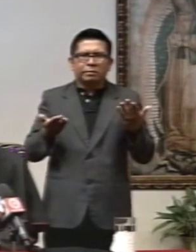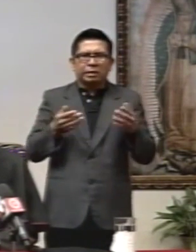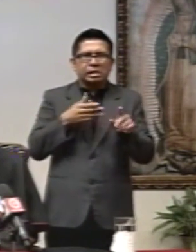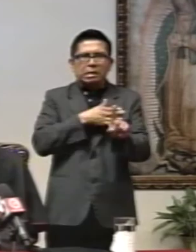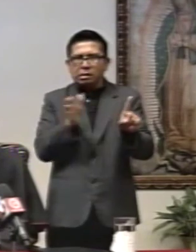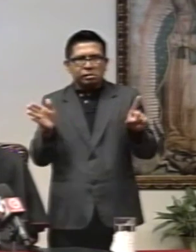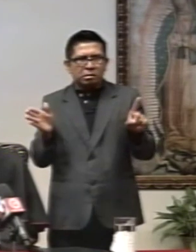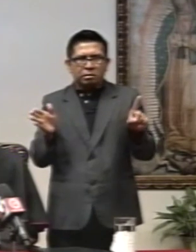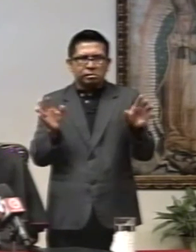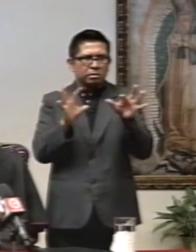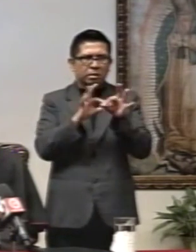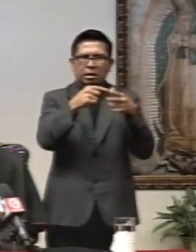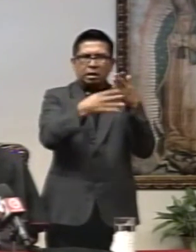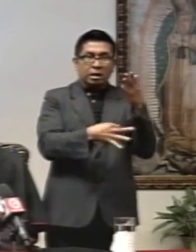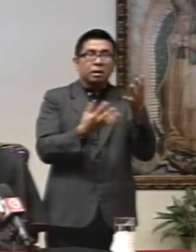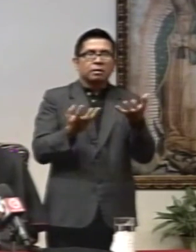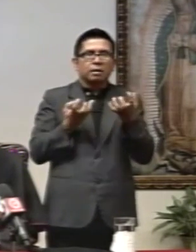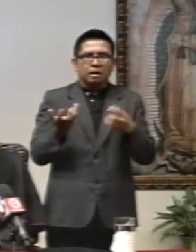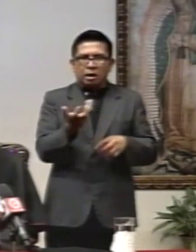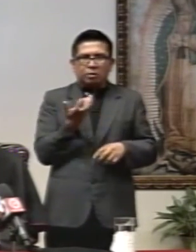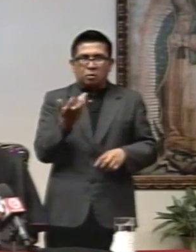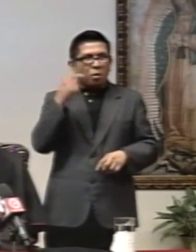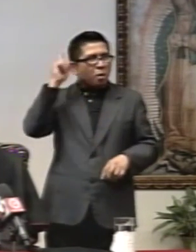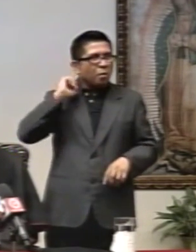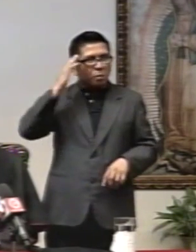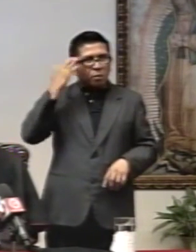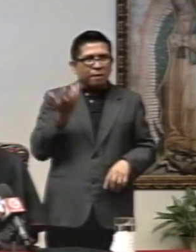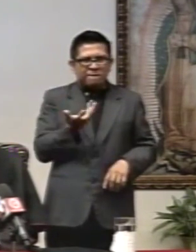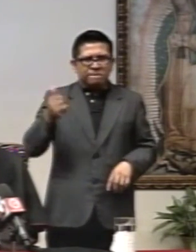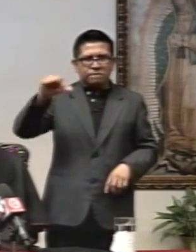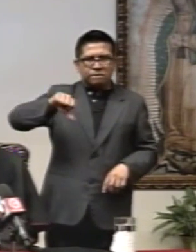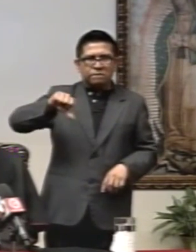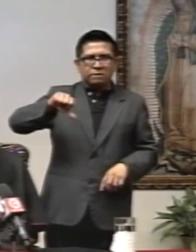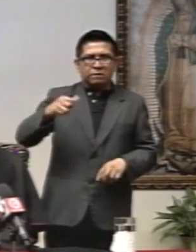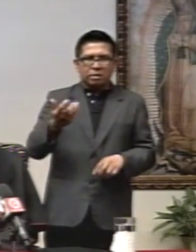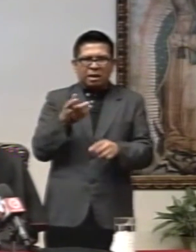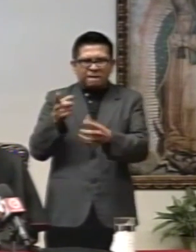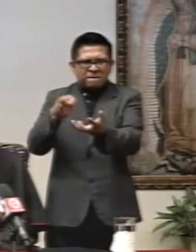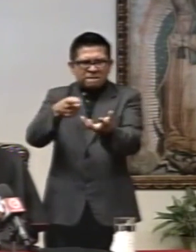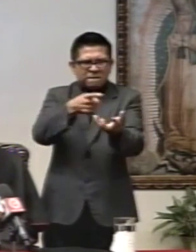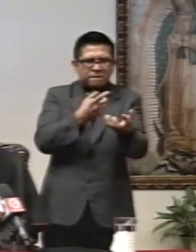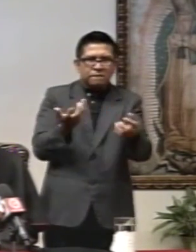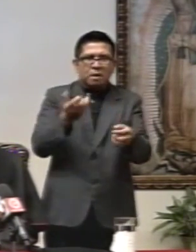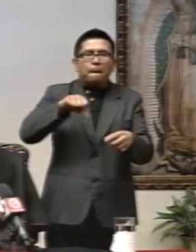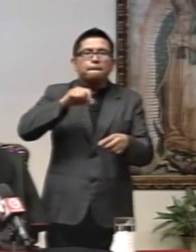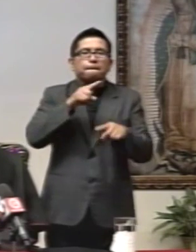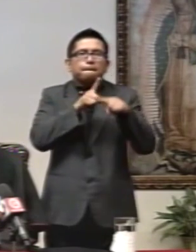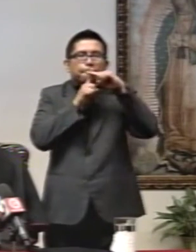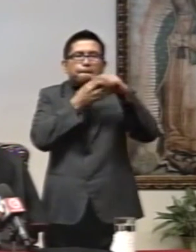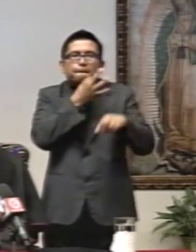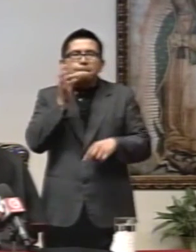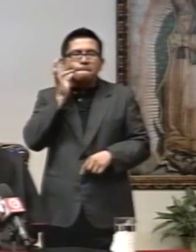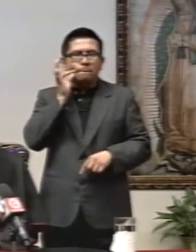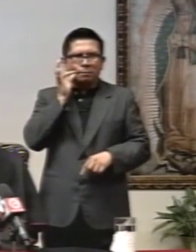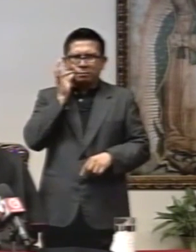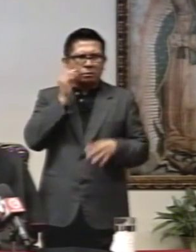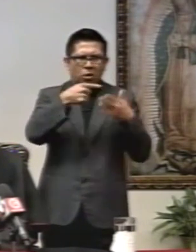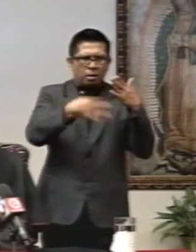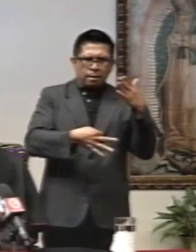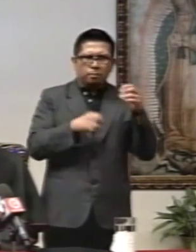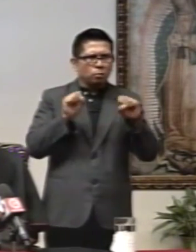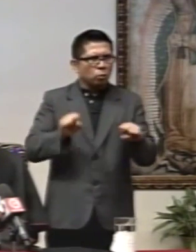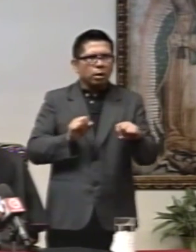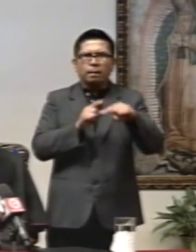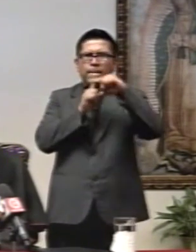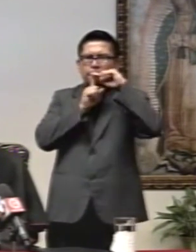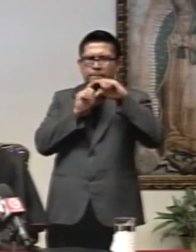ilegítima, que pretende cubrir todos los crímenes, cuando ninguna ley puede cubrir los crímenes de